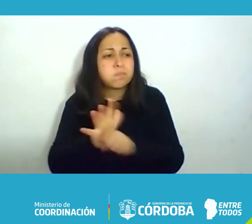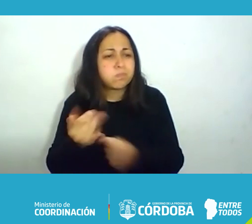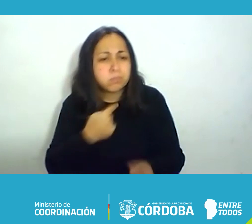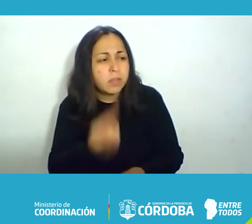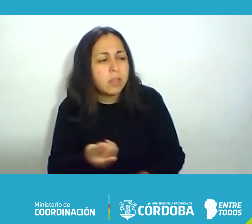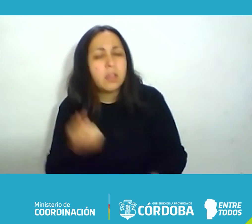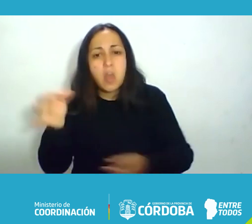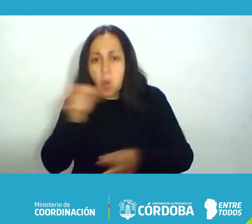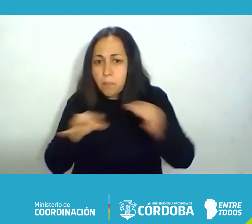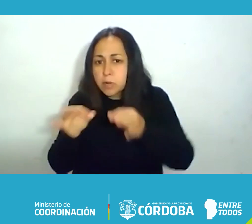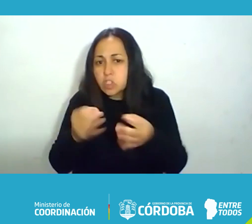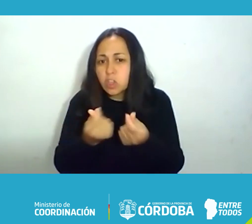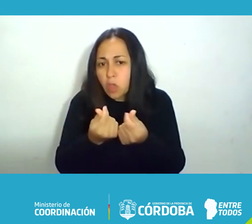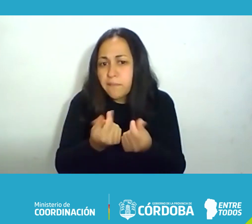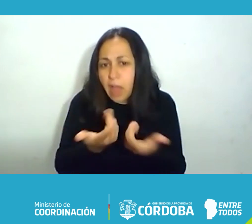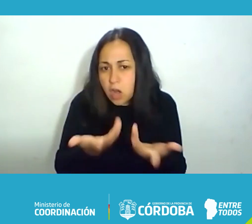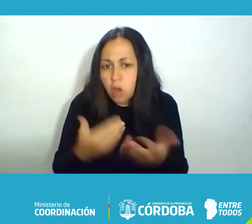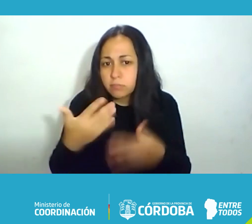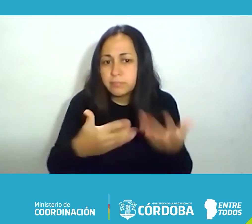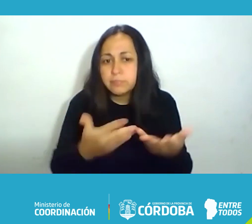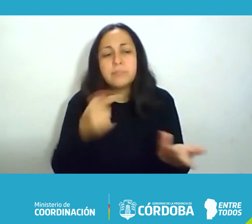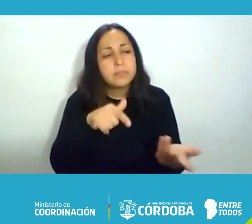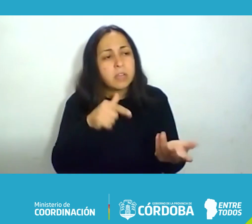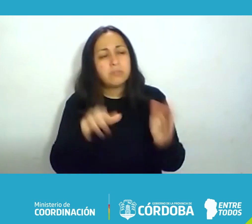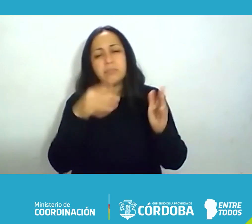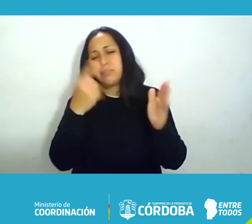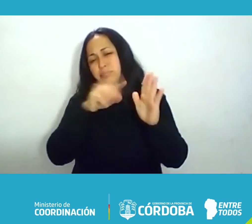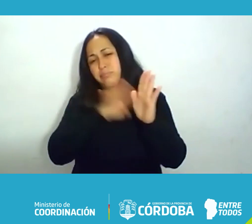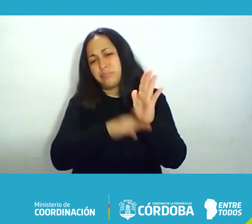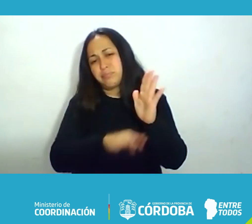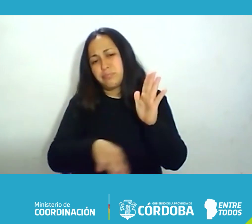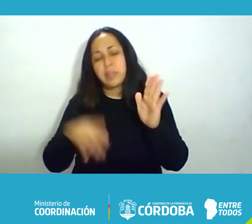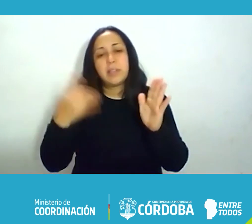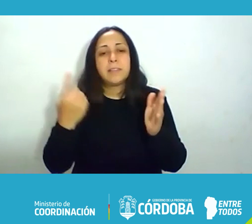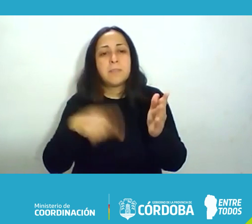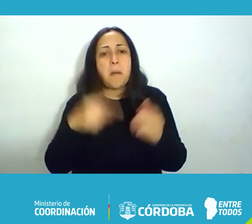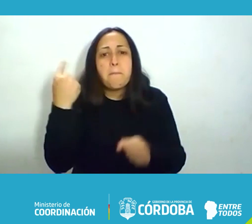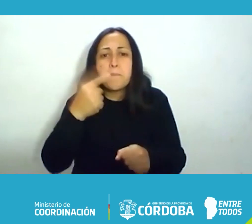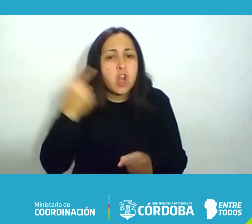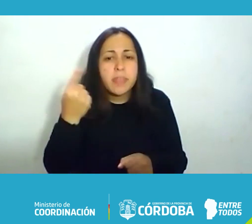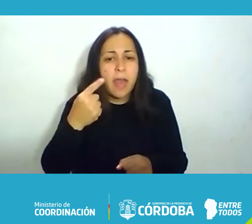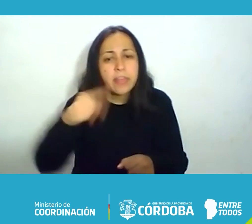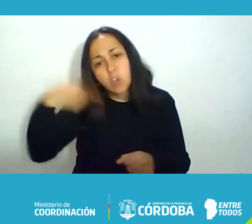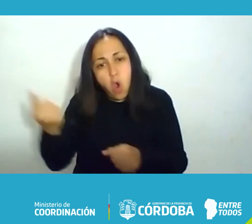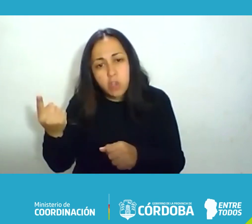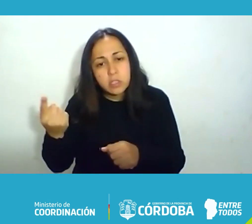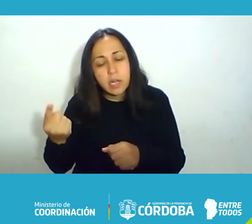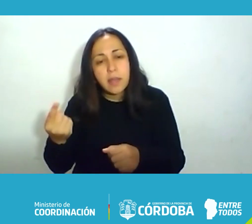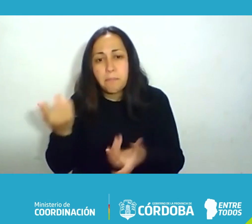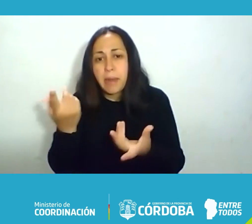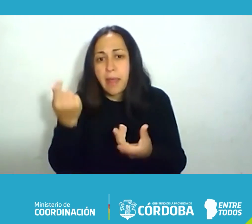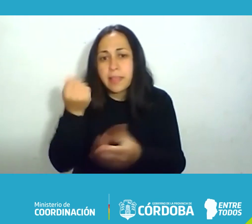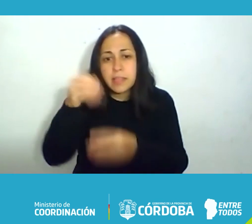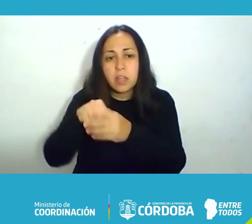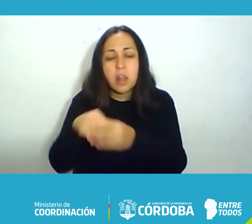por la zona, lleva adelante un proyecto de valor desmesurado. Así se puede enumerar una larguísima lista de prioridades en donde invertir ese dinero. El verdadero motor de